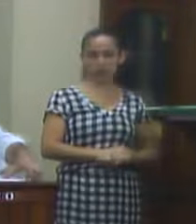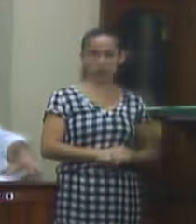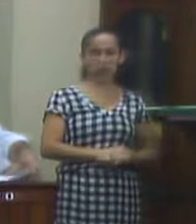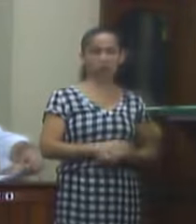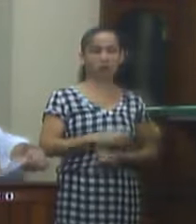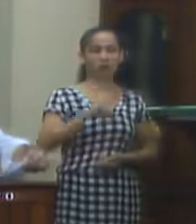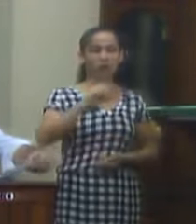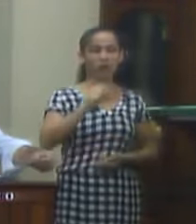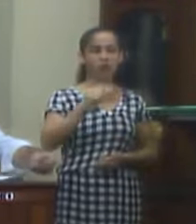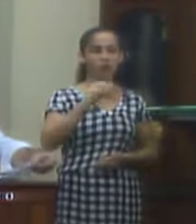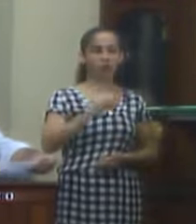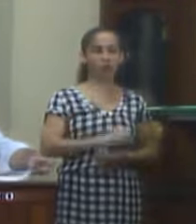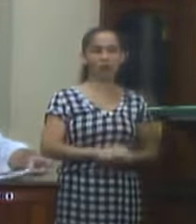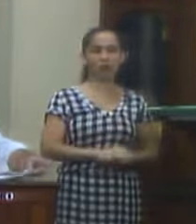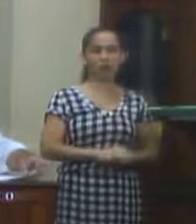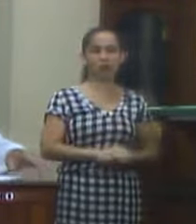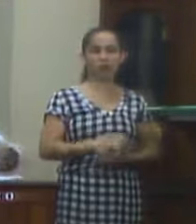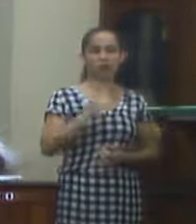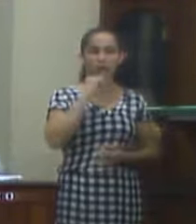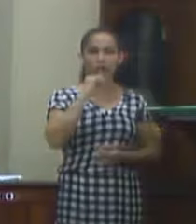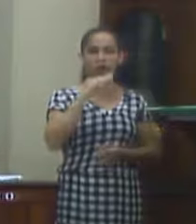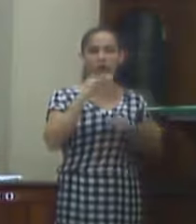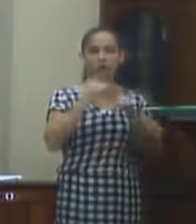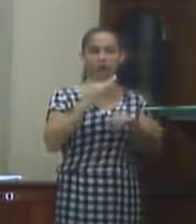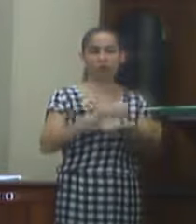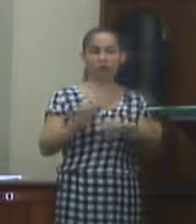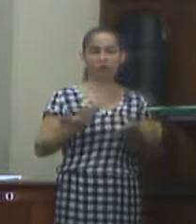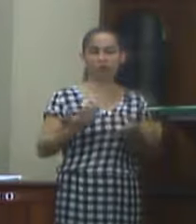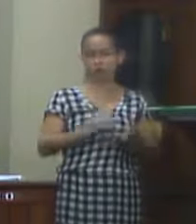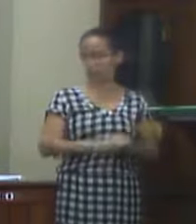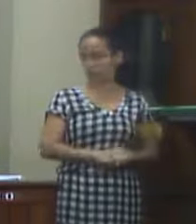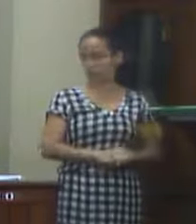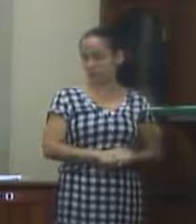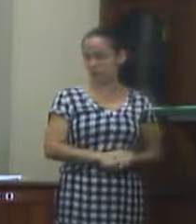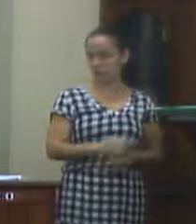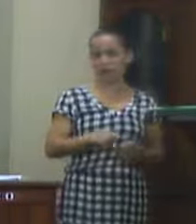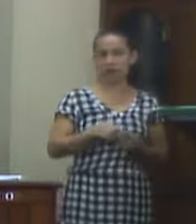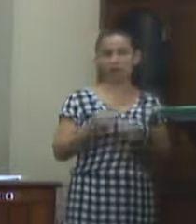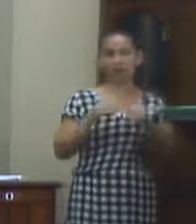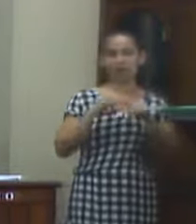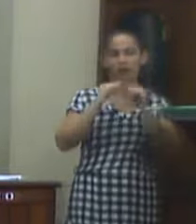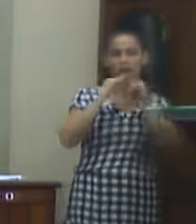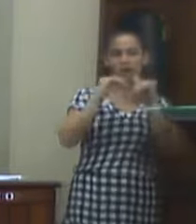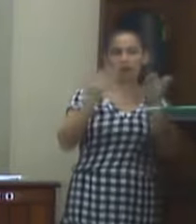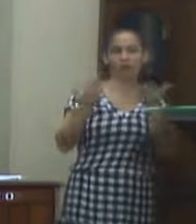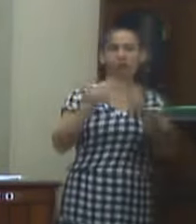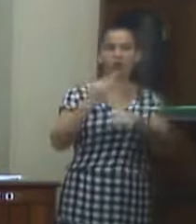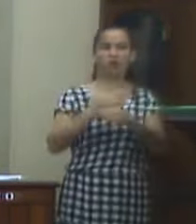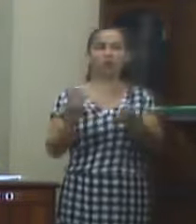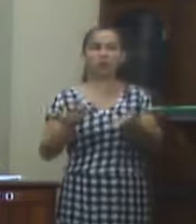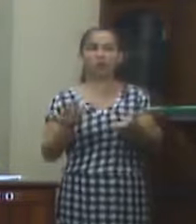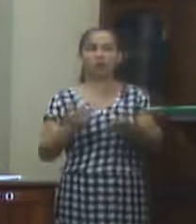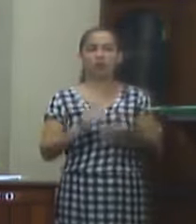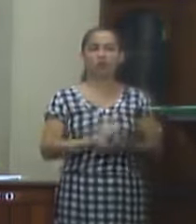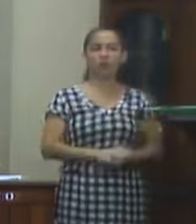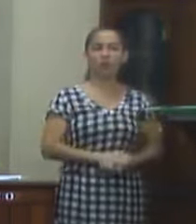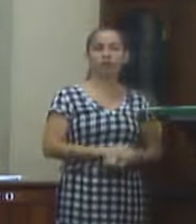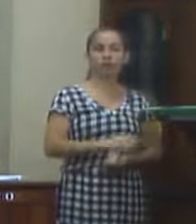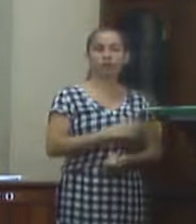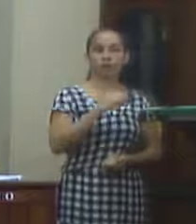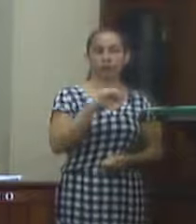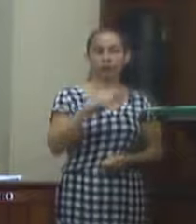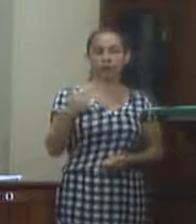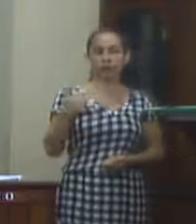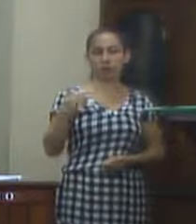Saulo de Tarso Pereira Correia da Silva, justificativa. Apresento. Senhor presidente, venho por meio deste justificar a minha ausência pela sessão ordinária a ser realizada hoje,